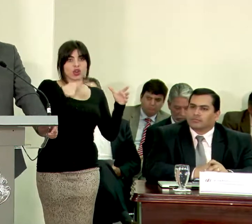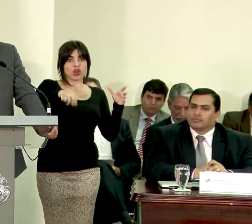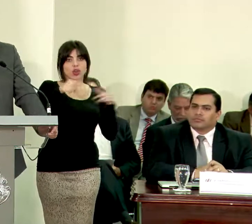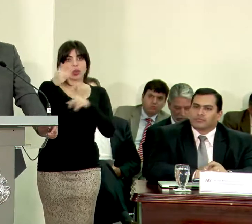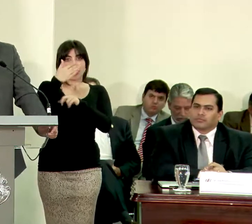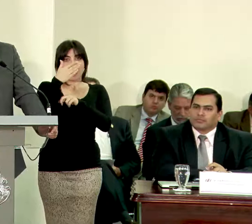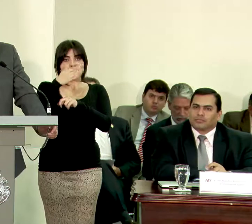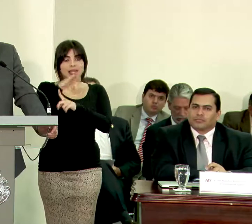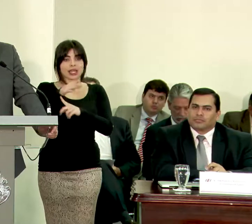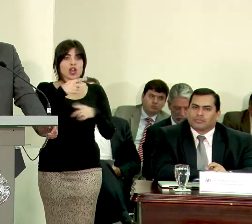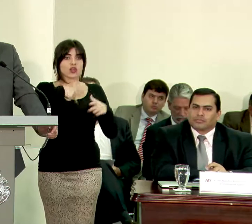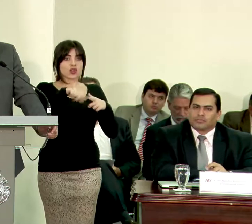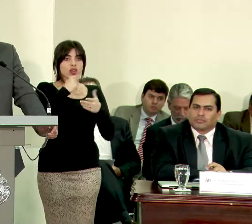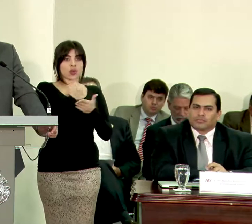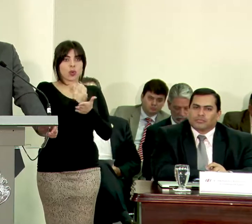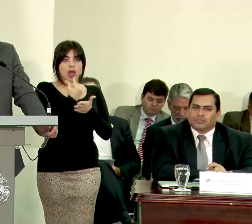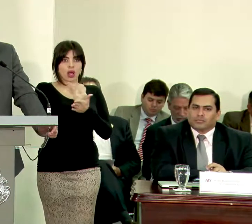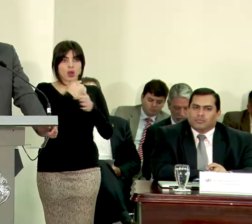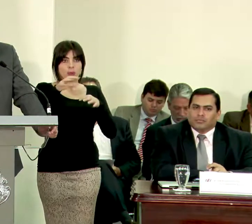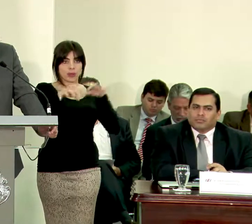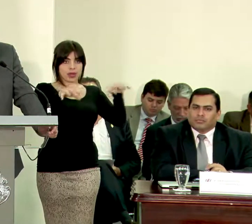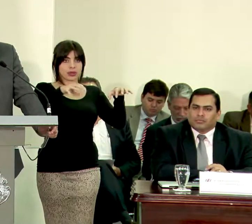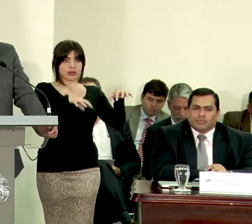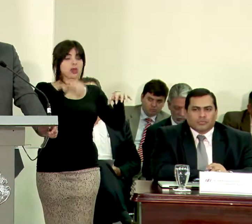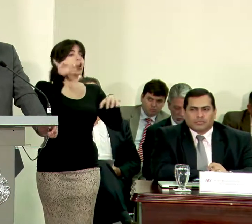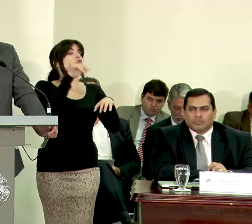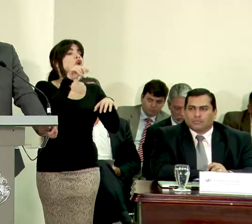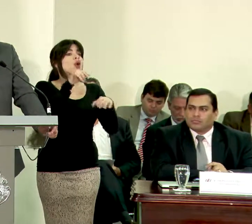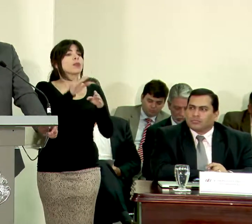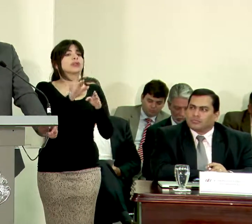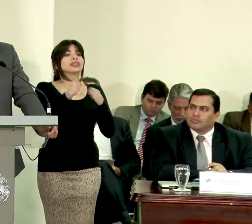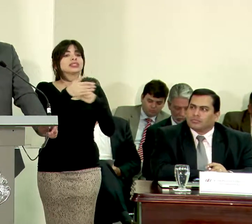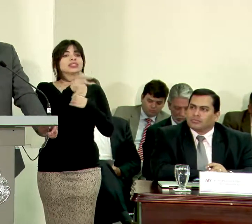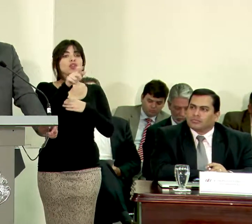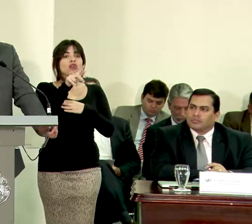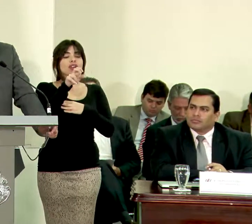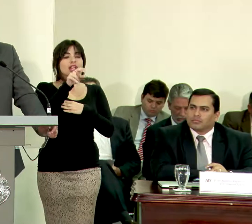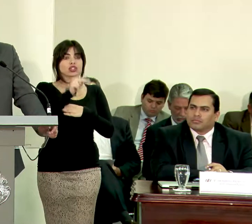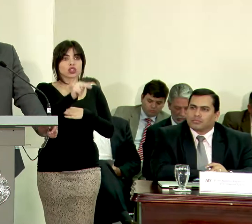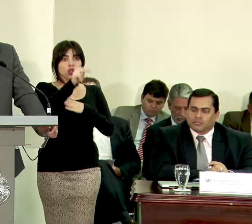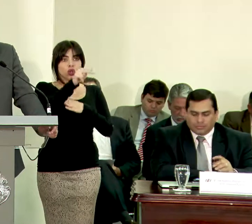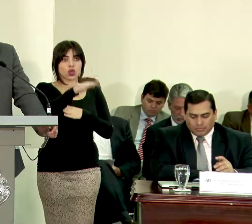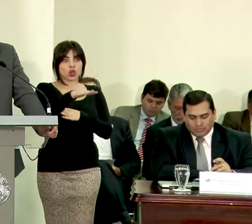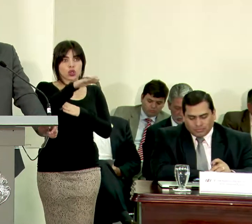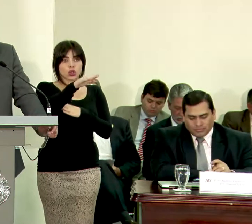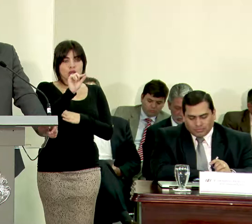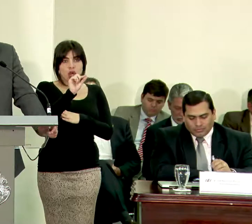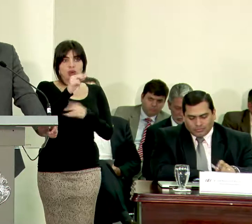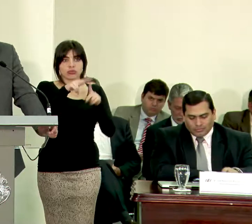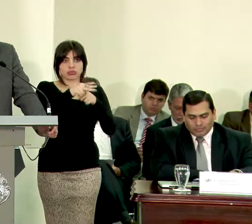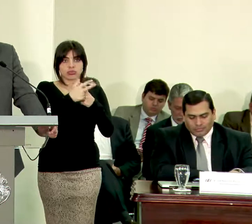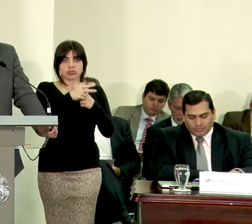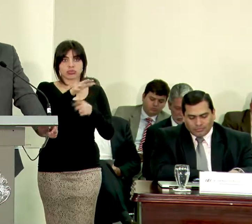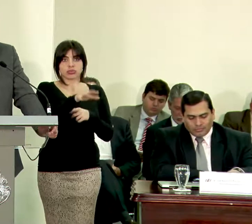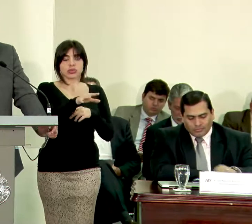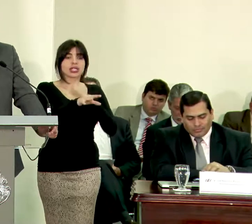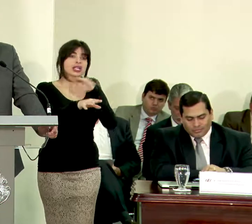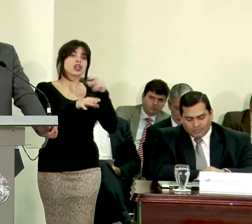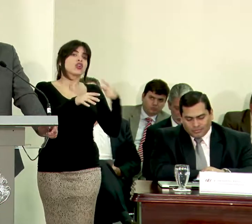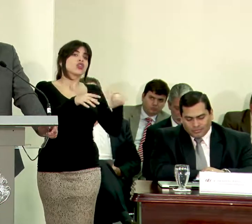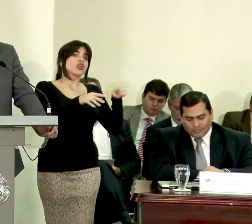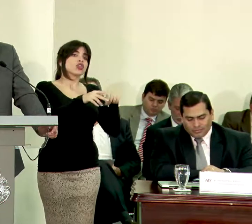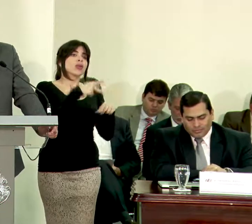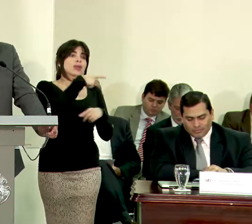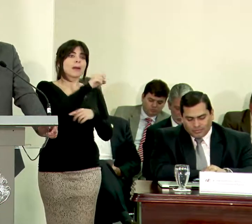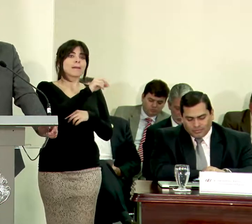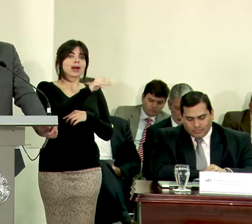Bandera y la Rotonda de Guadalupe, así como Circunvalación Norte, que ya estamos a punto de iniciar, y la Rotonda de